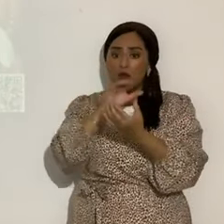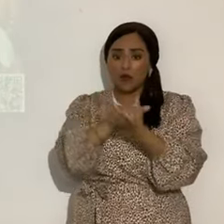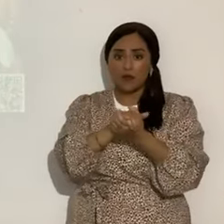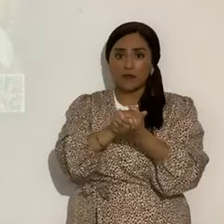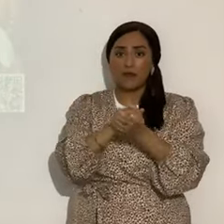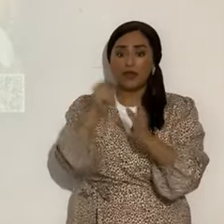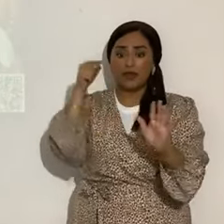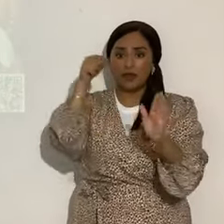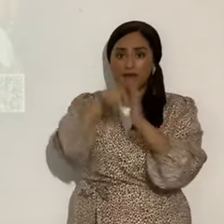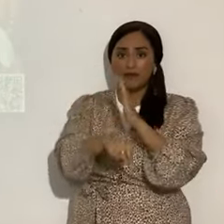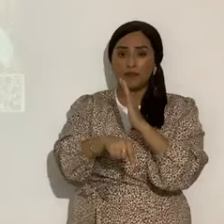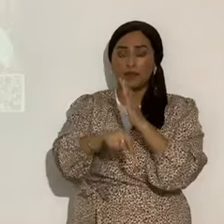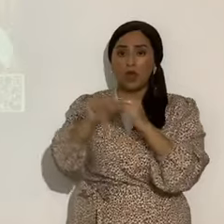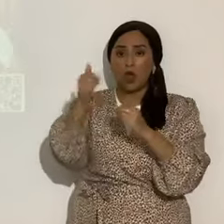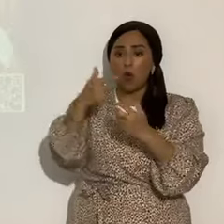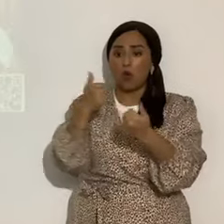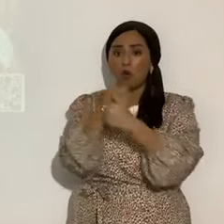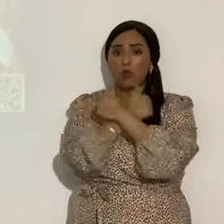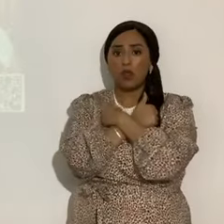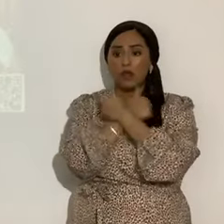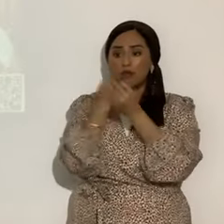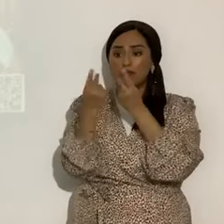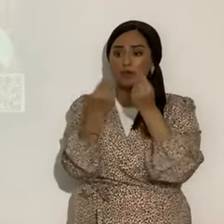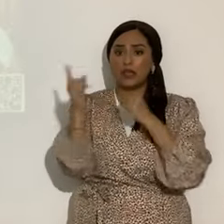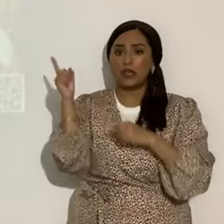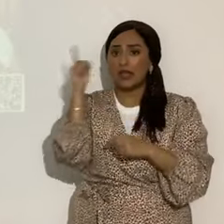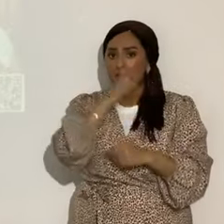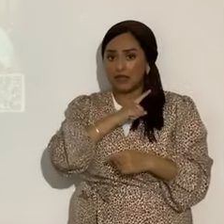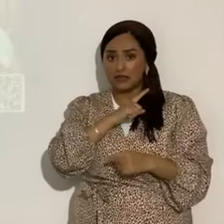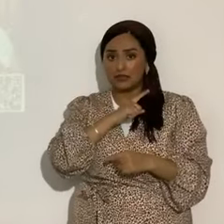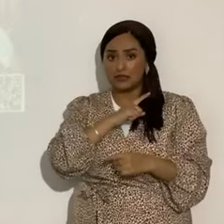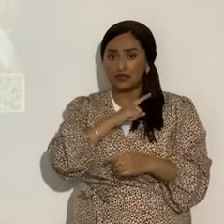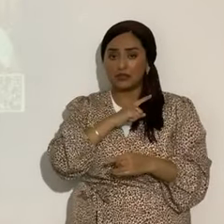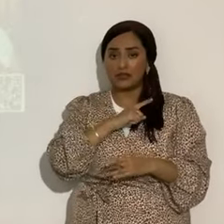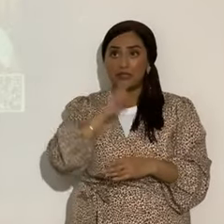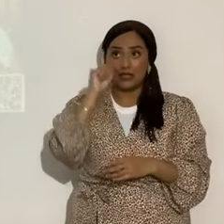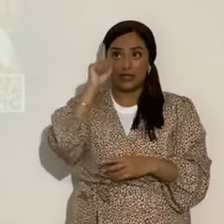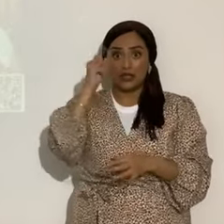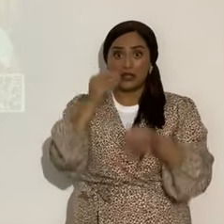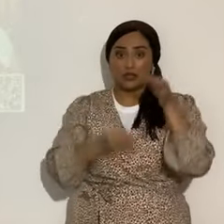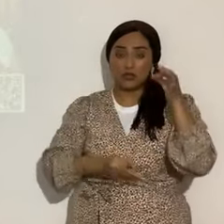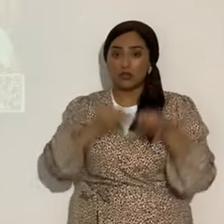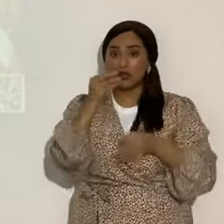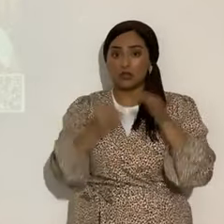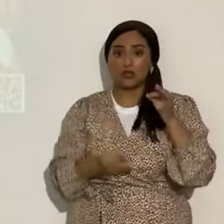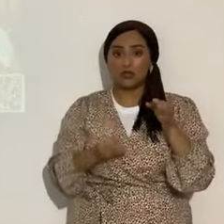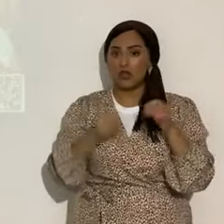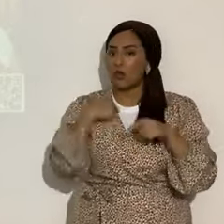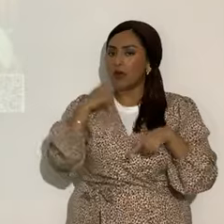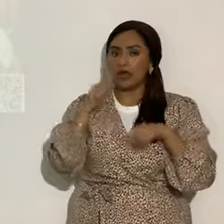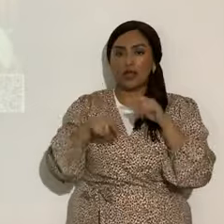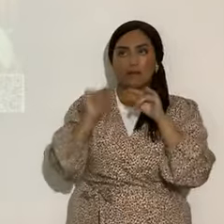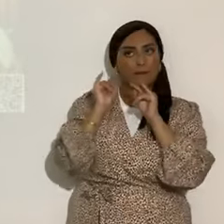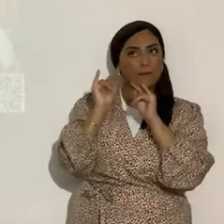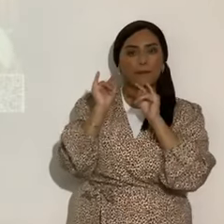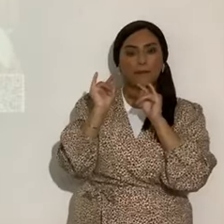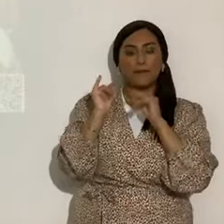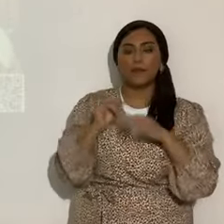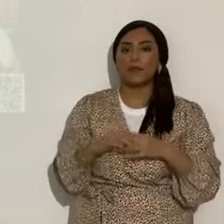idólatras, y todo aquel que ama y hace mentira. ¡Aleluya! Él es justo y de él nadie se burla. Eso es